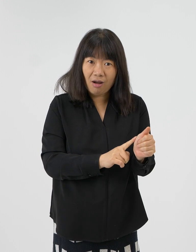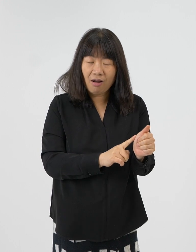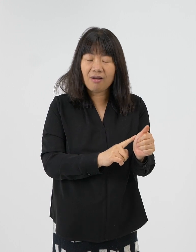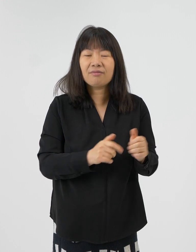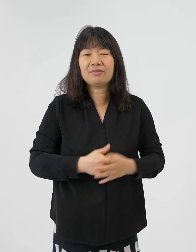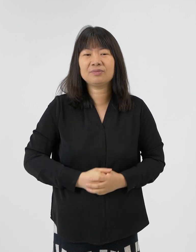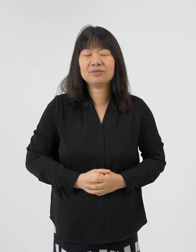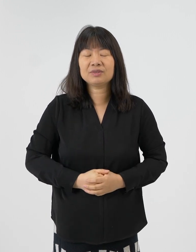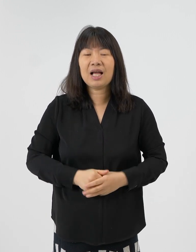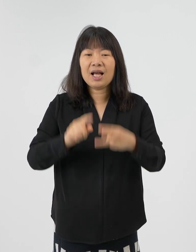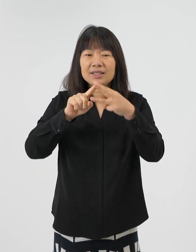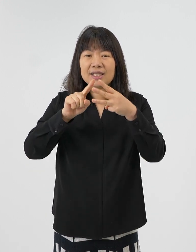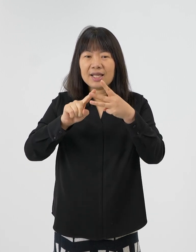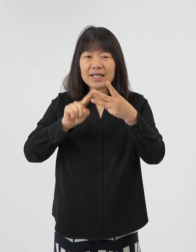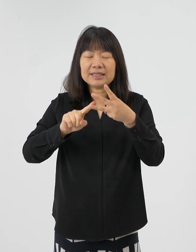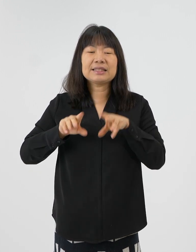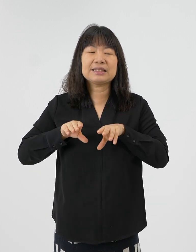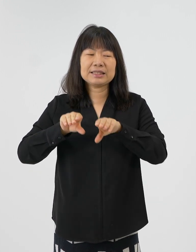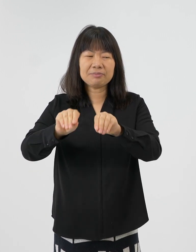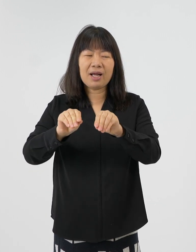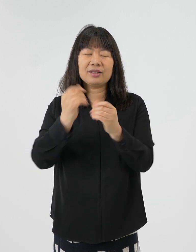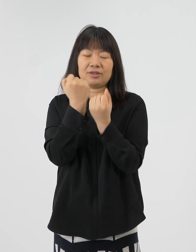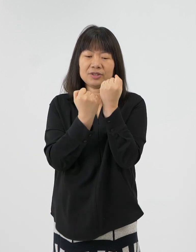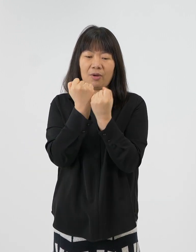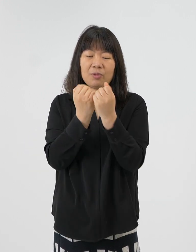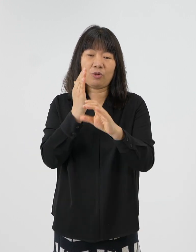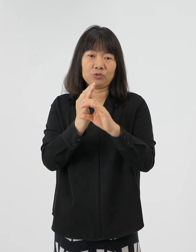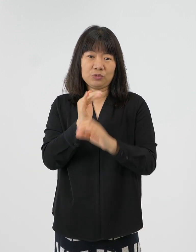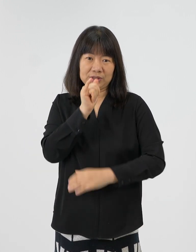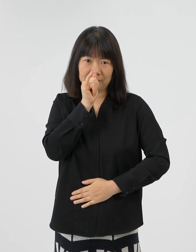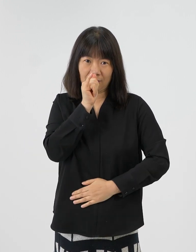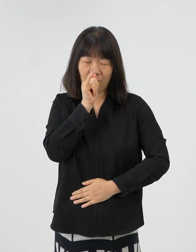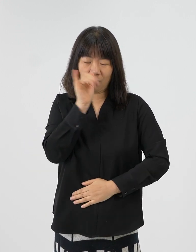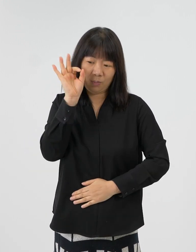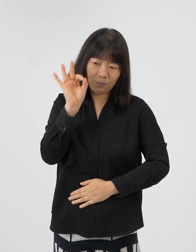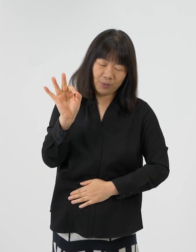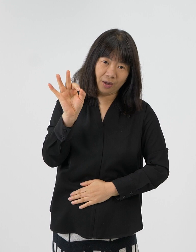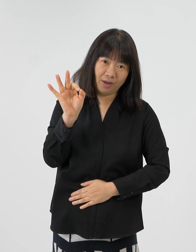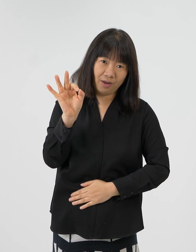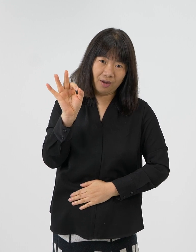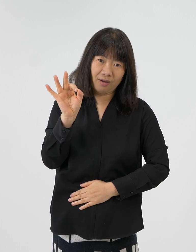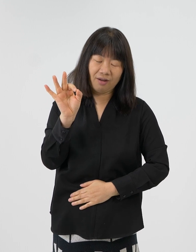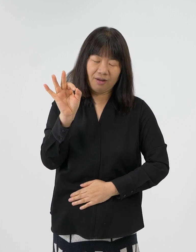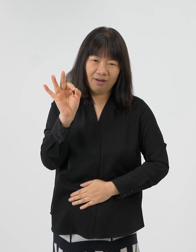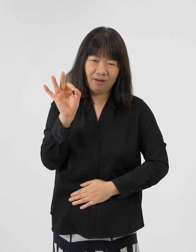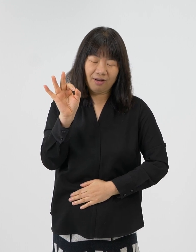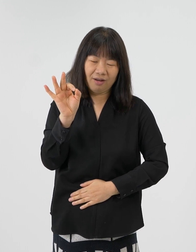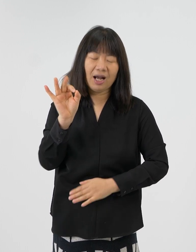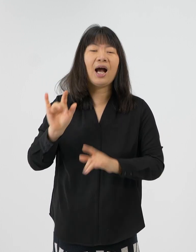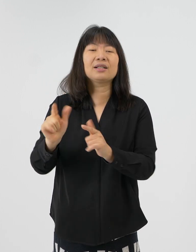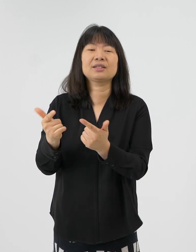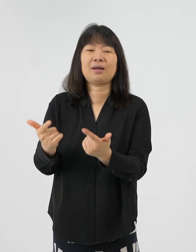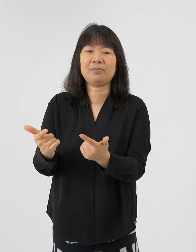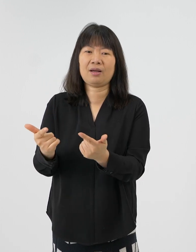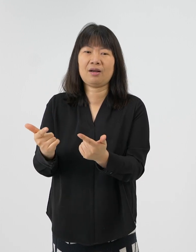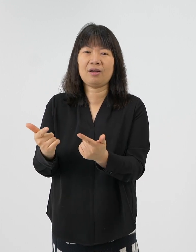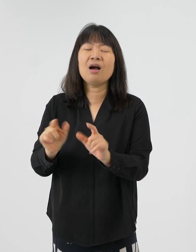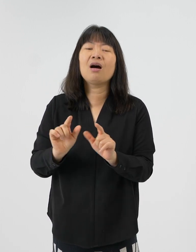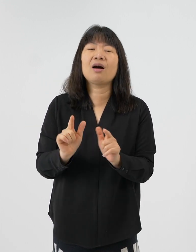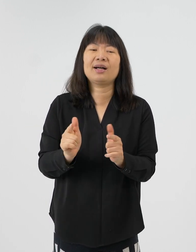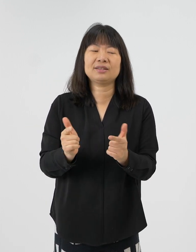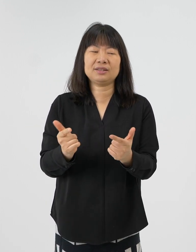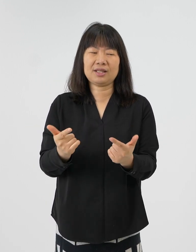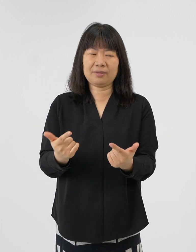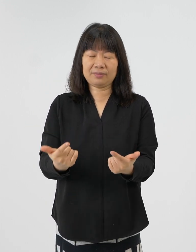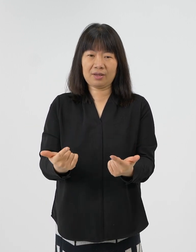사람은 세 가지를 금하도록 설명을 하고 있습니다. 보니까 아니하며,